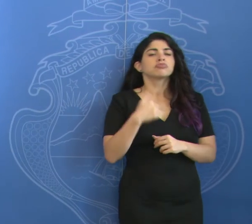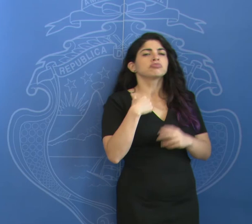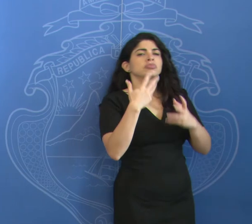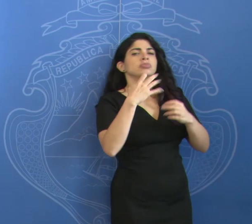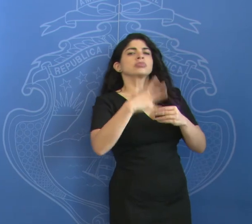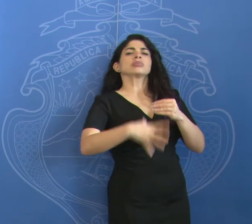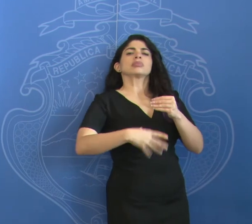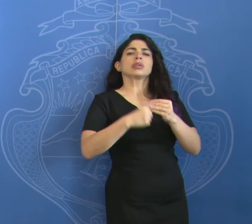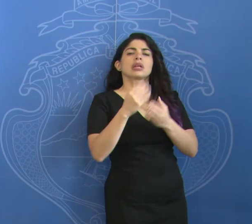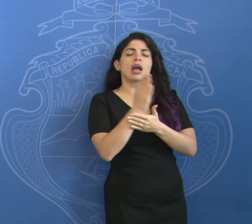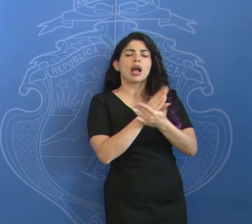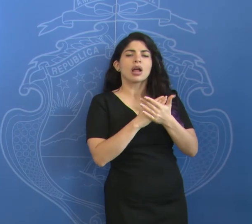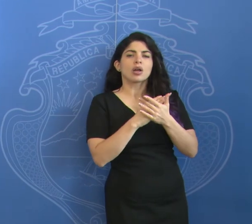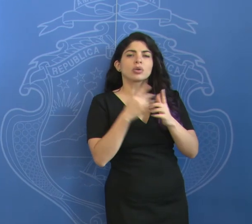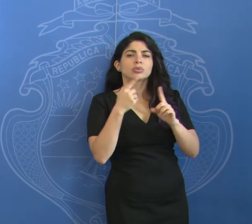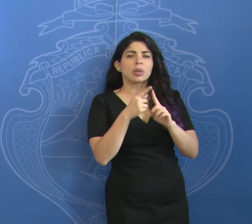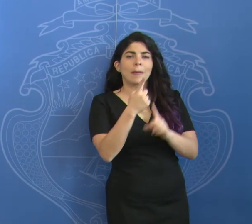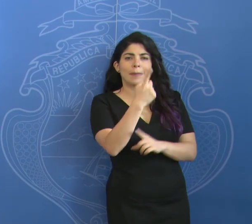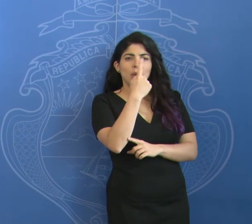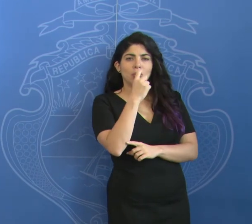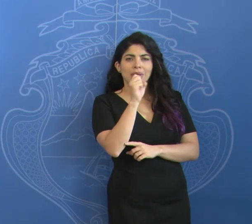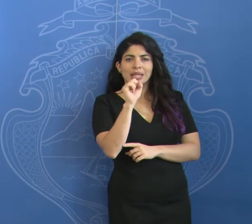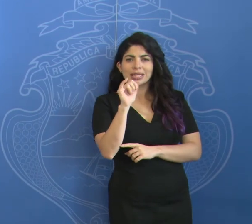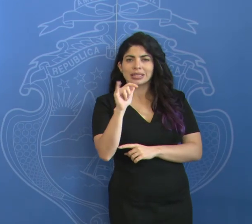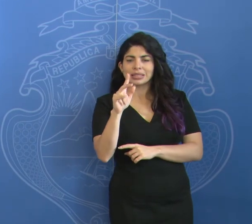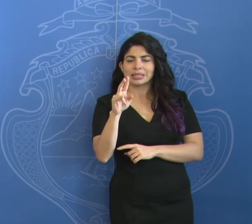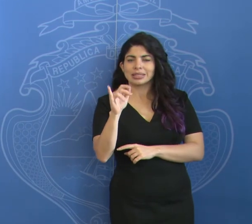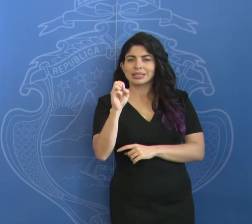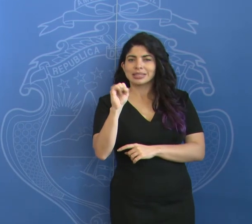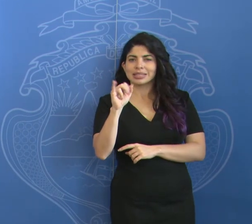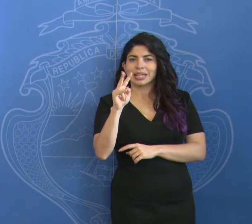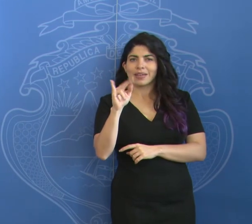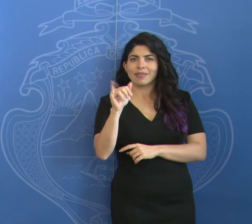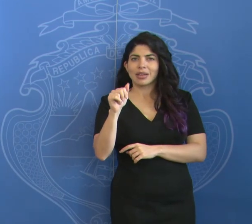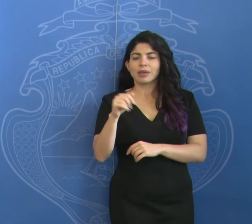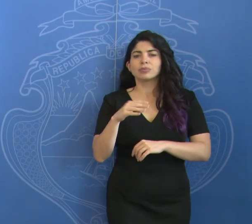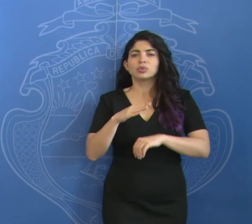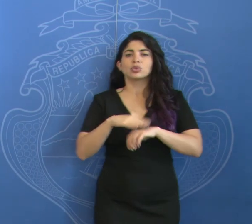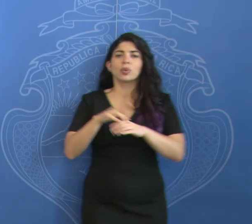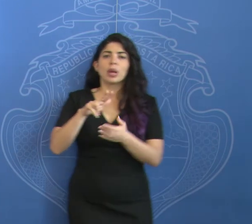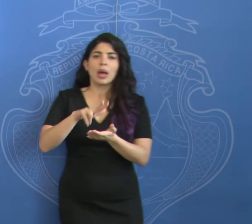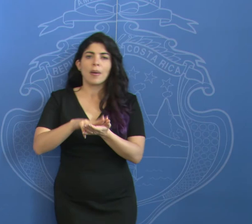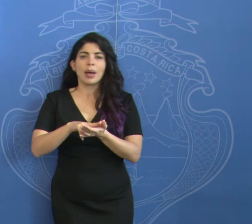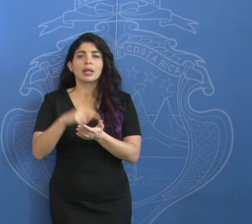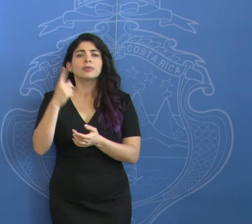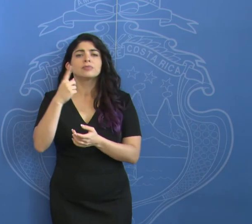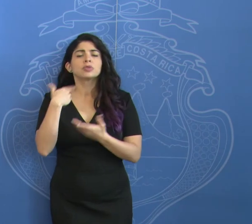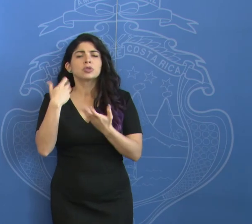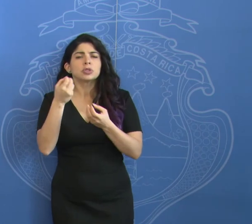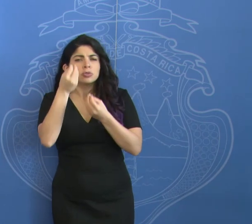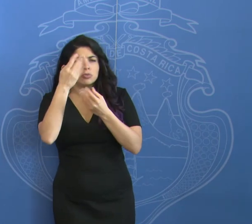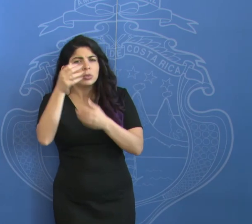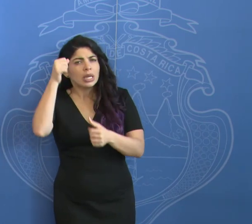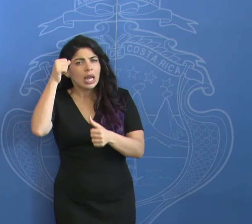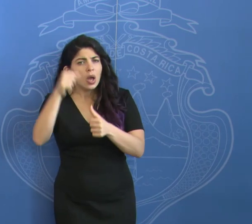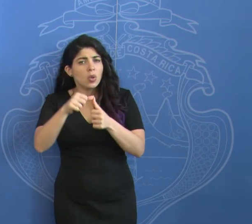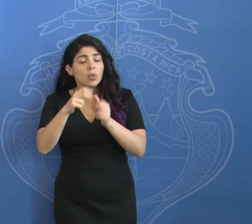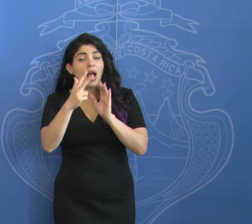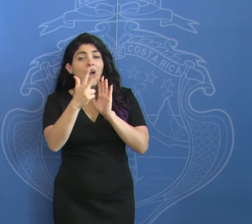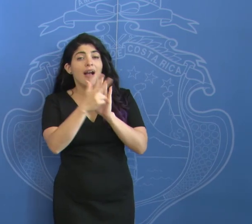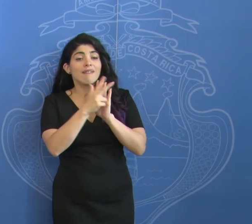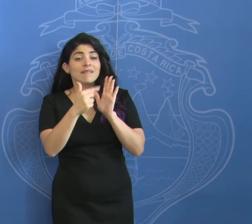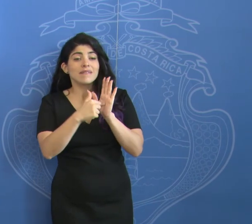algo respecto a la consulta que hizo Silvia sobre avales. Quisiera nada más recordarle que sobre avales hay